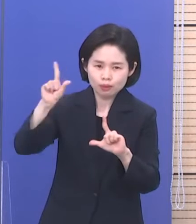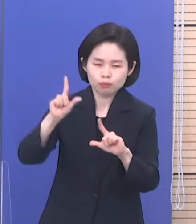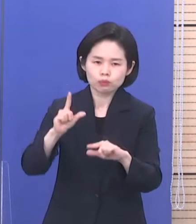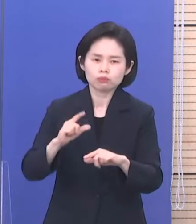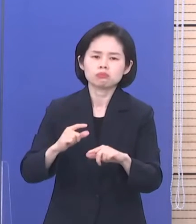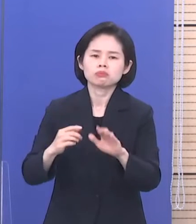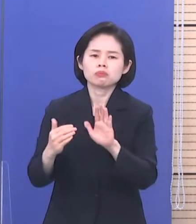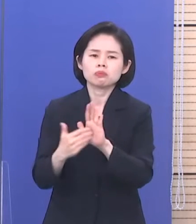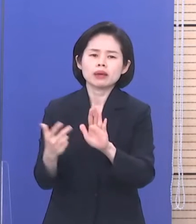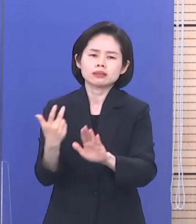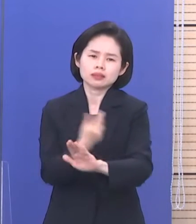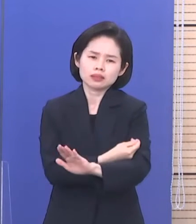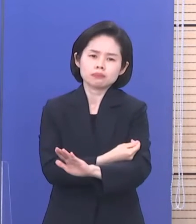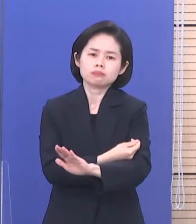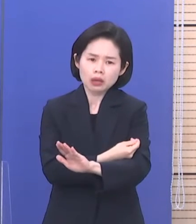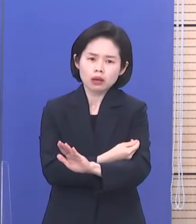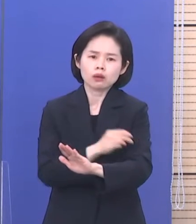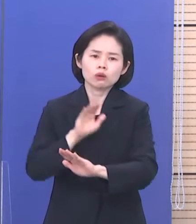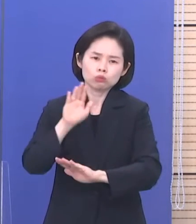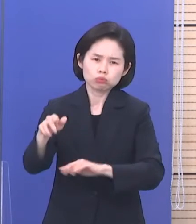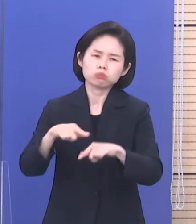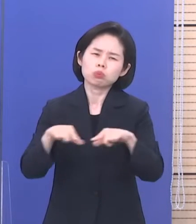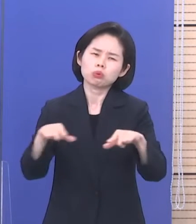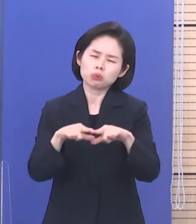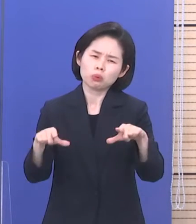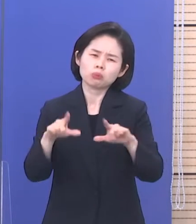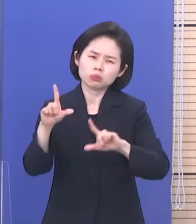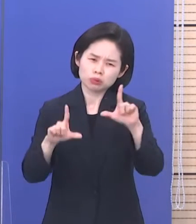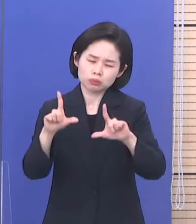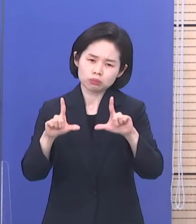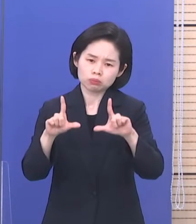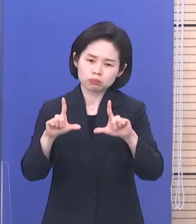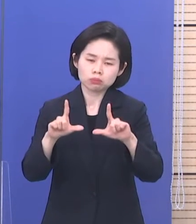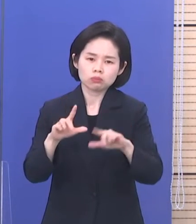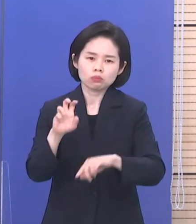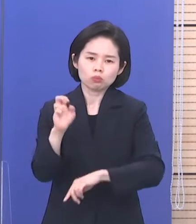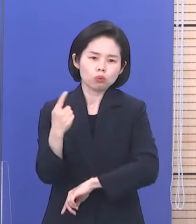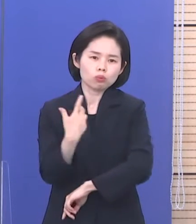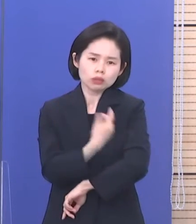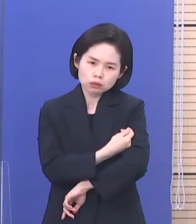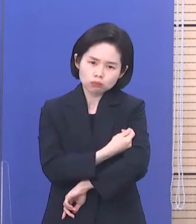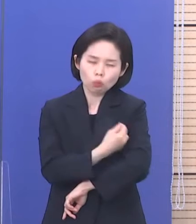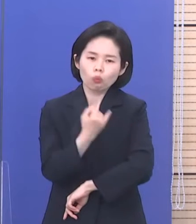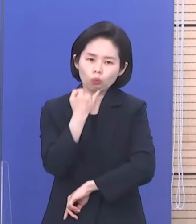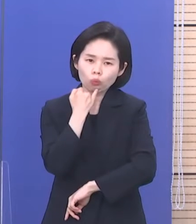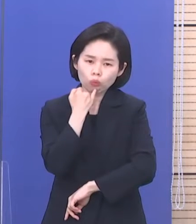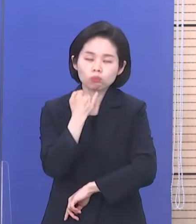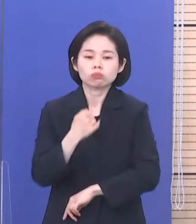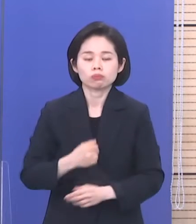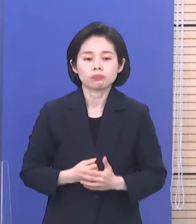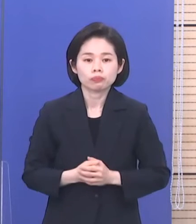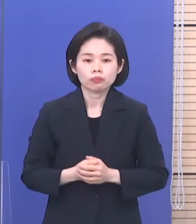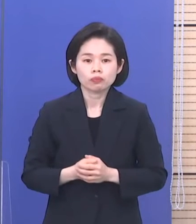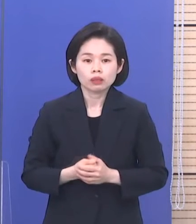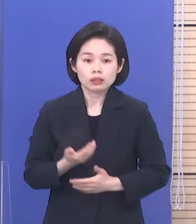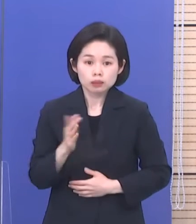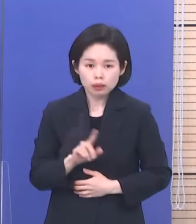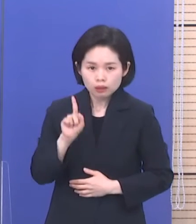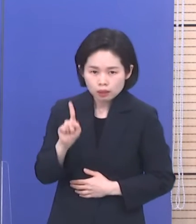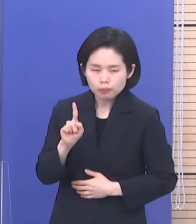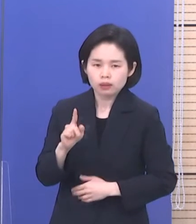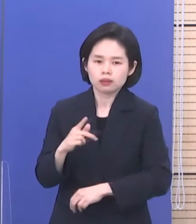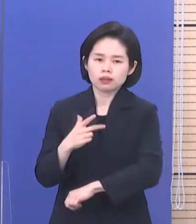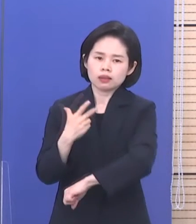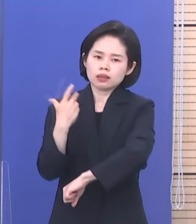관련된 예측된 이상 사례로 전반적으로는 양호하다고 판단하였습니다. 다만, 백신